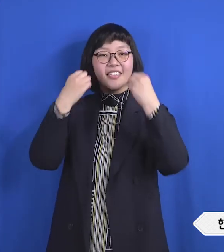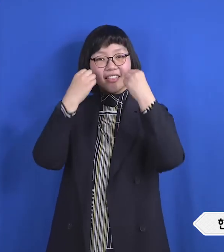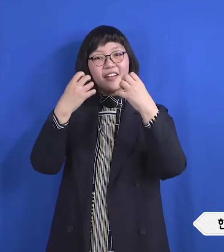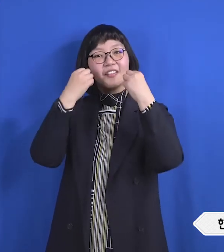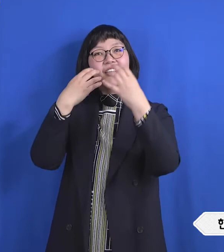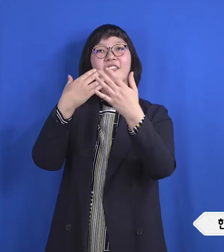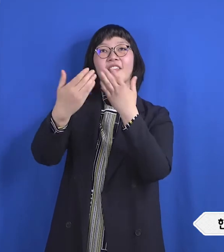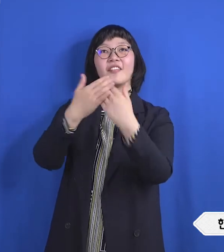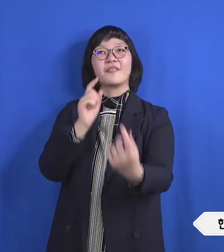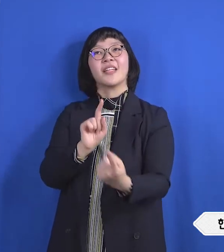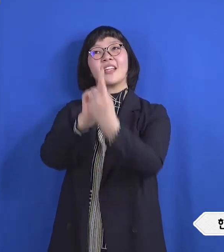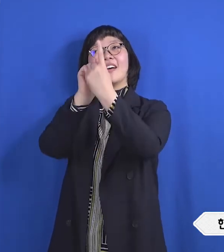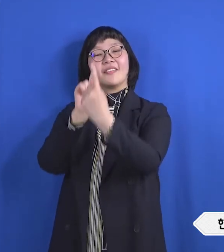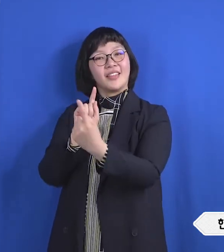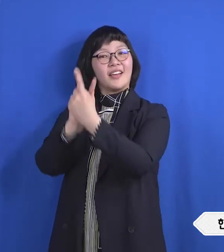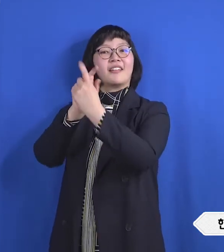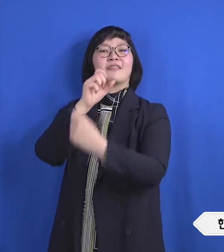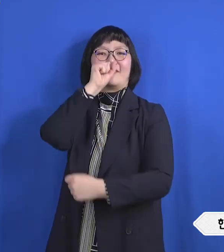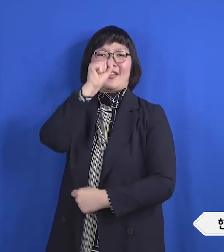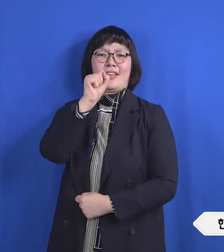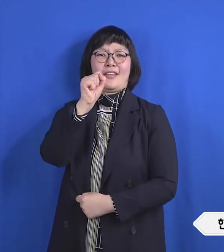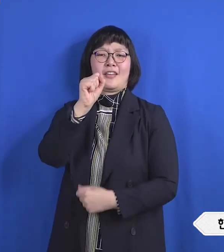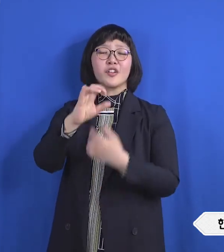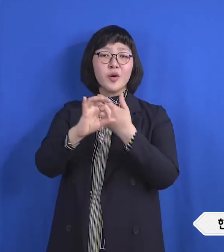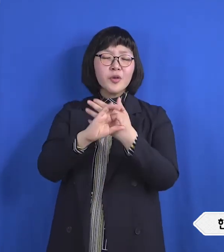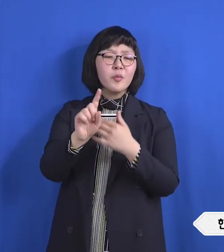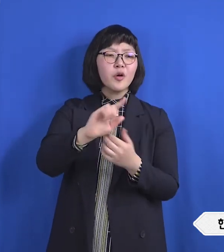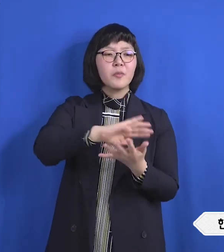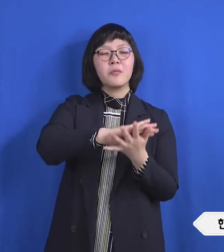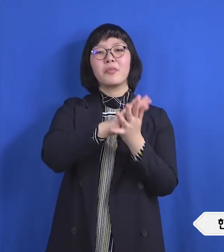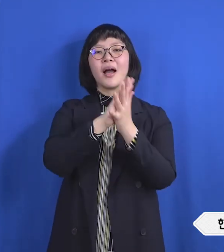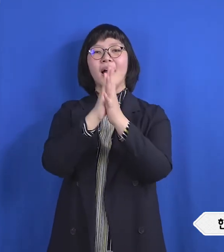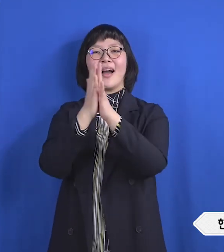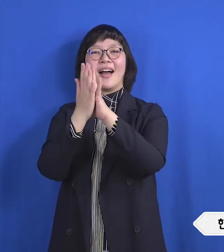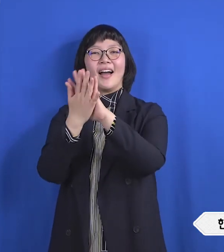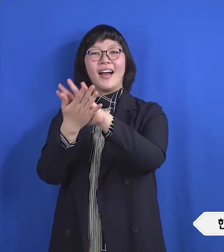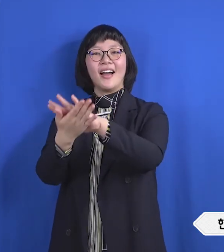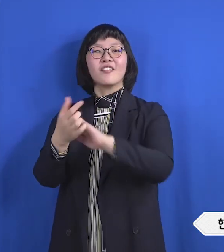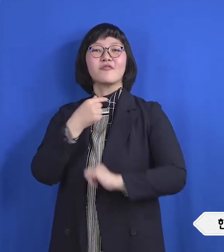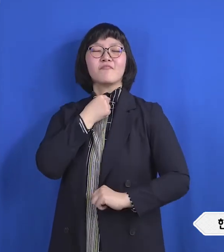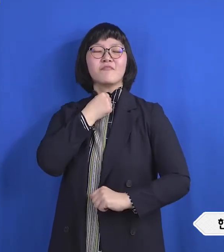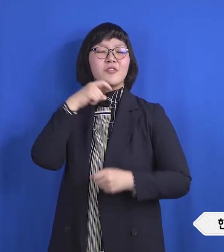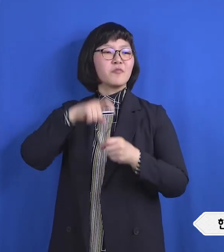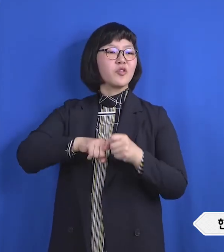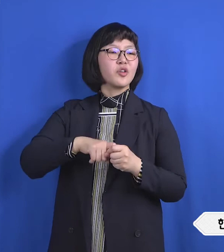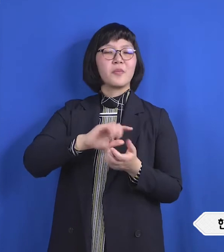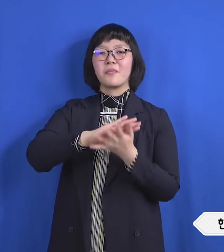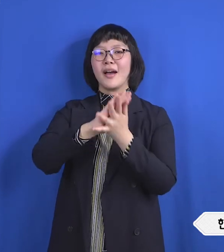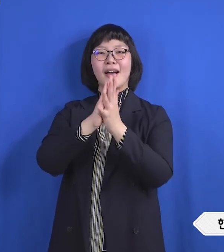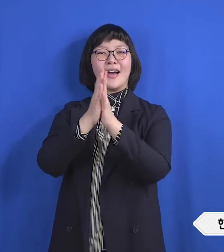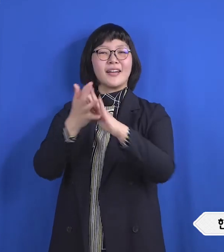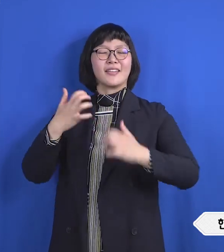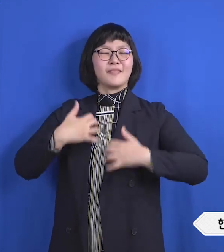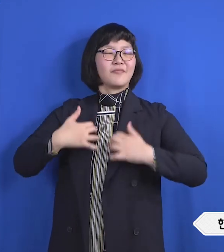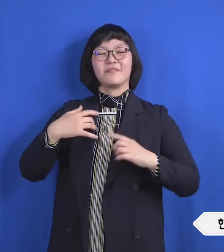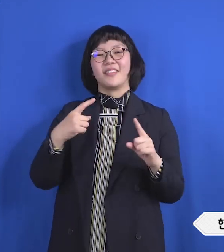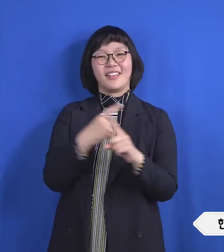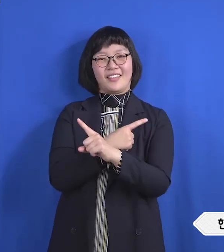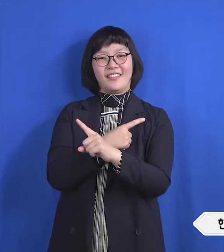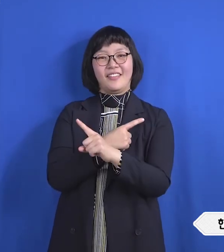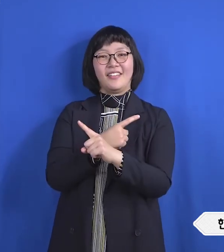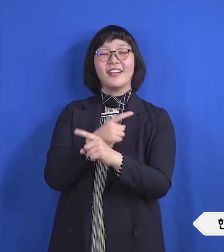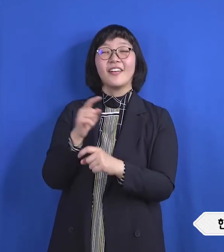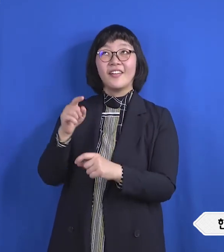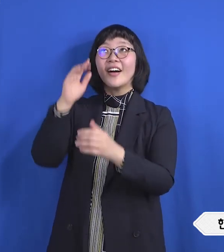것입니다. 그럼 우리 소원이 달라지고, 그래서 그 소원 안고 힘차게 달려갈 때에 여러분 모두가